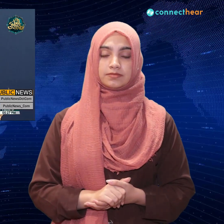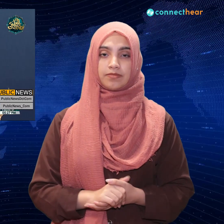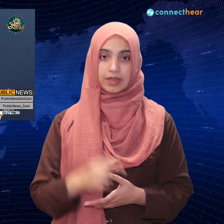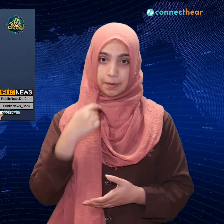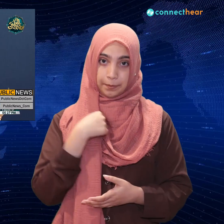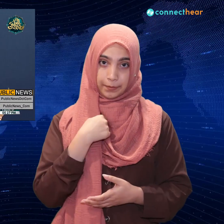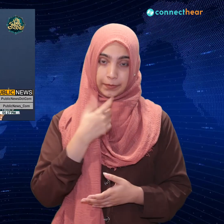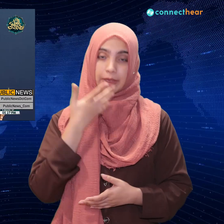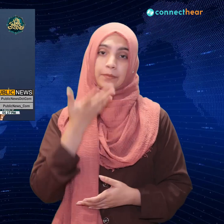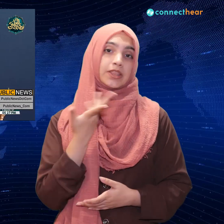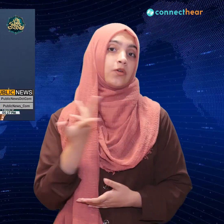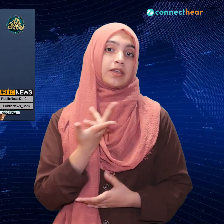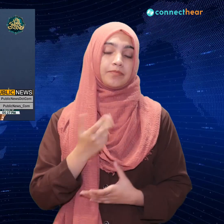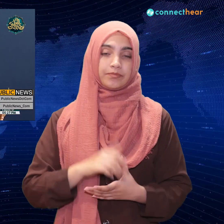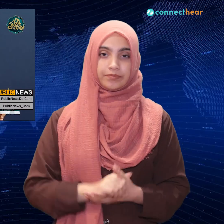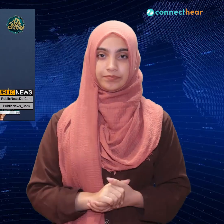میں